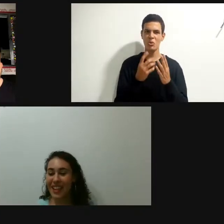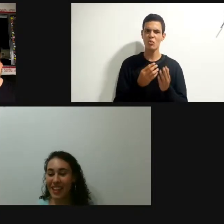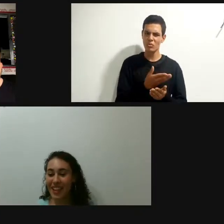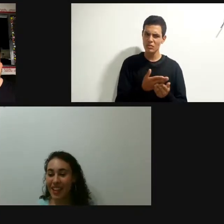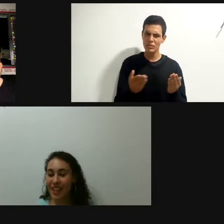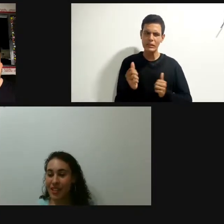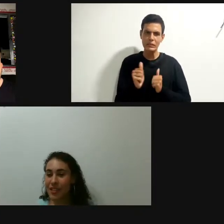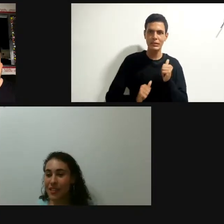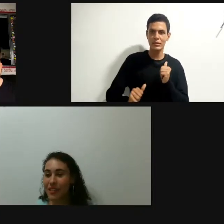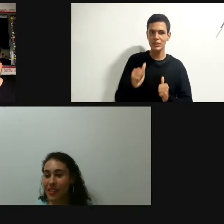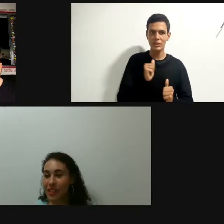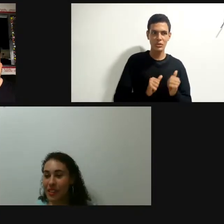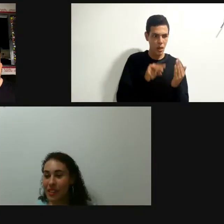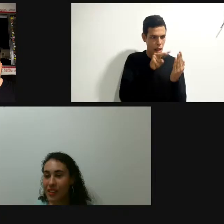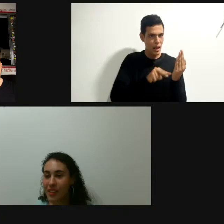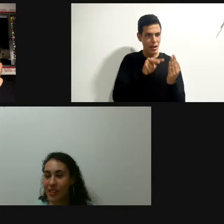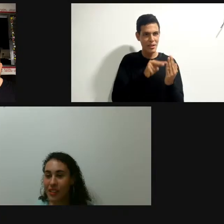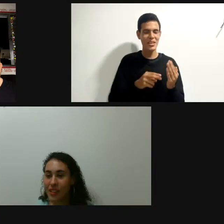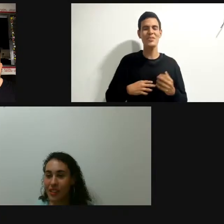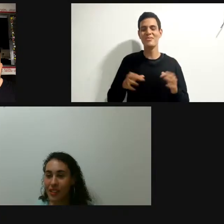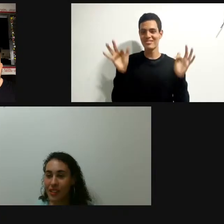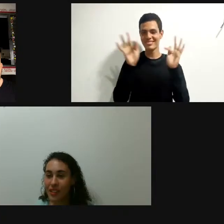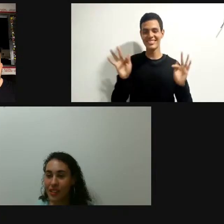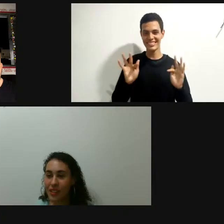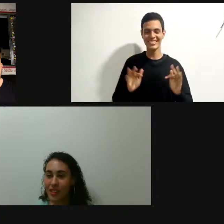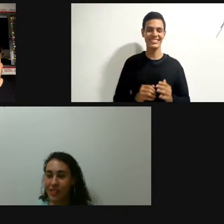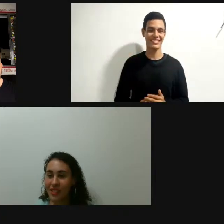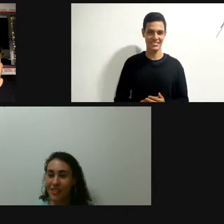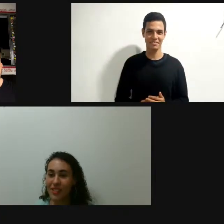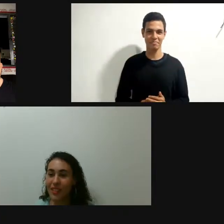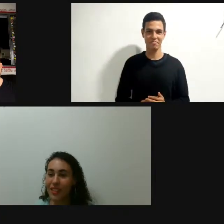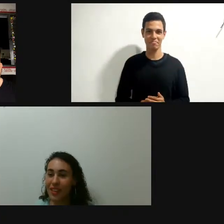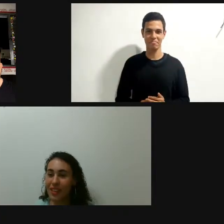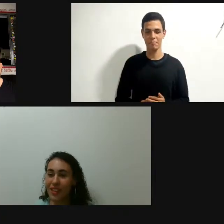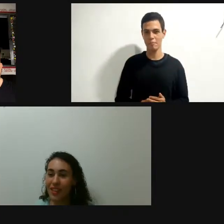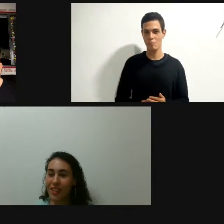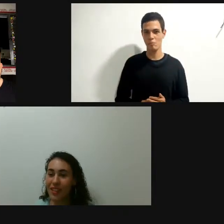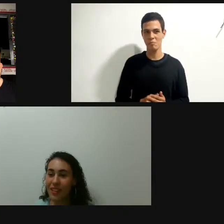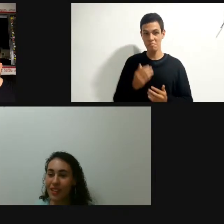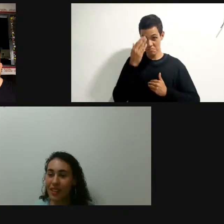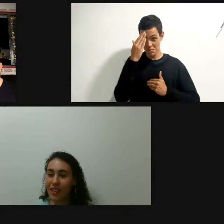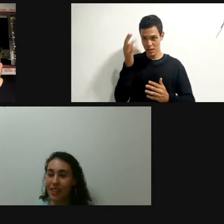feliz. Jussara Fonseca, obrigado por estar assistindo, minha amiga. Próximo aqui.